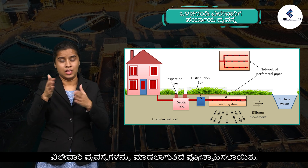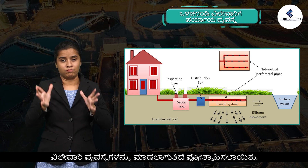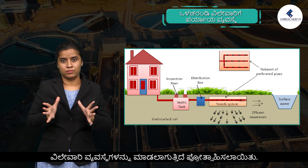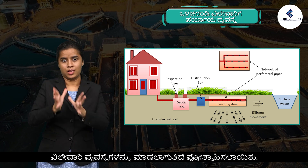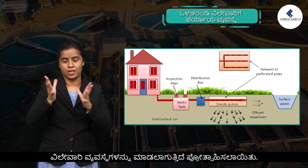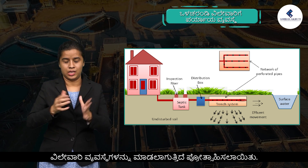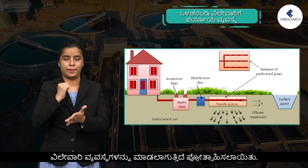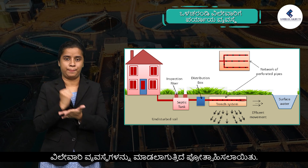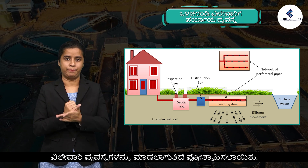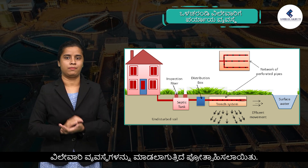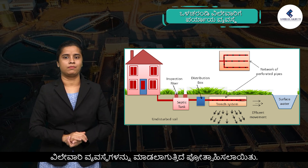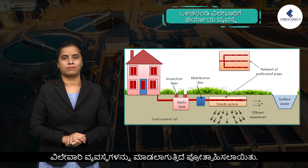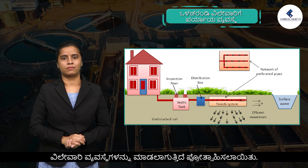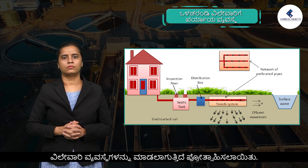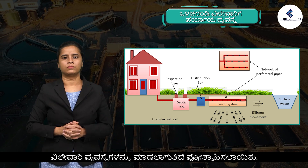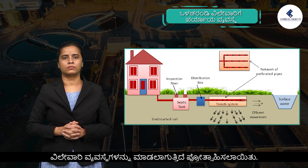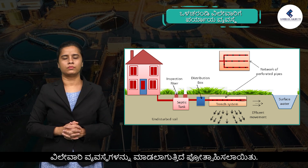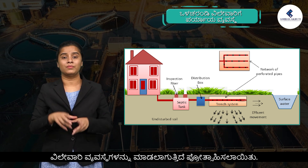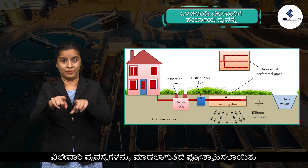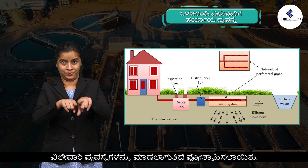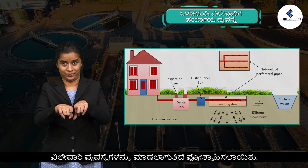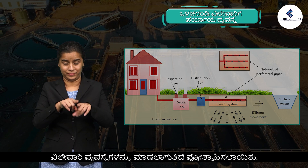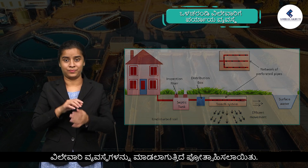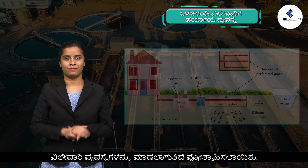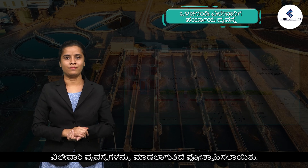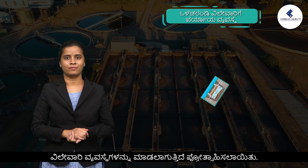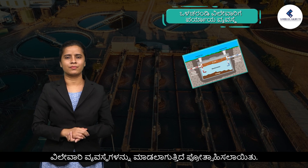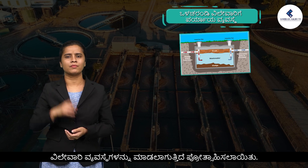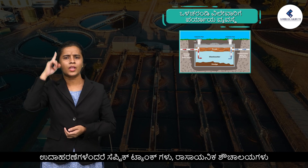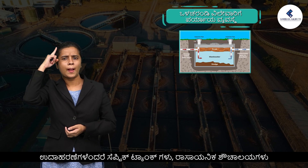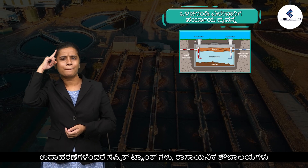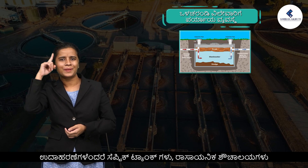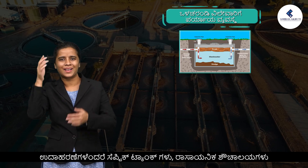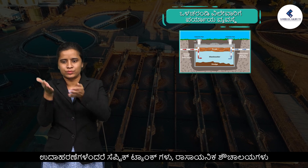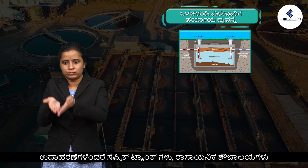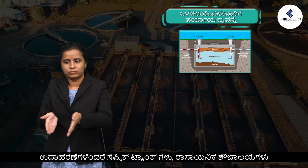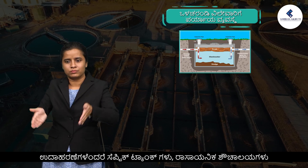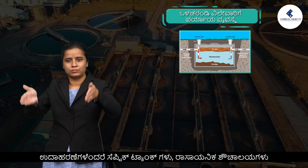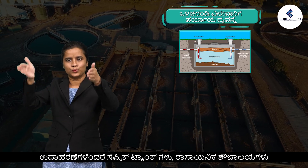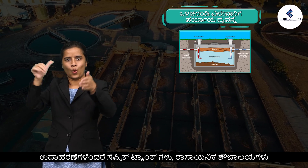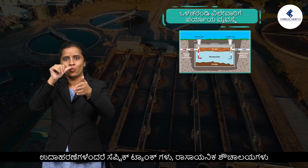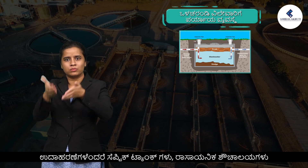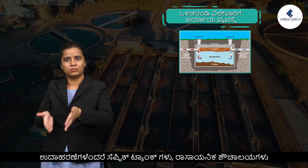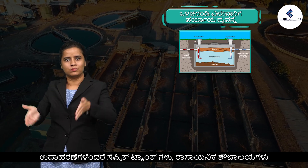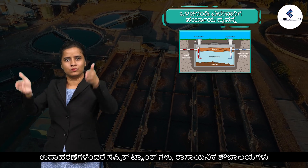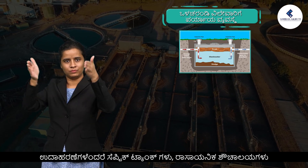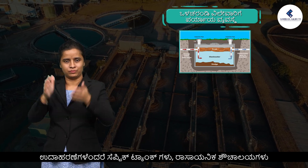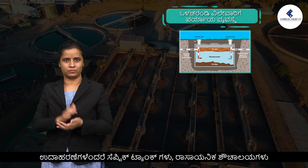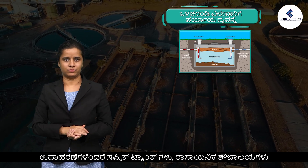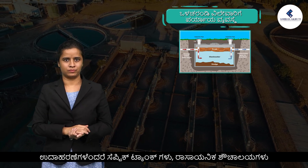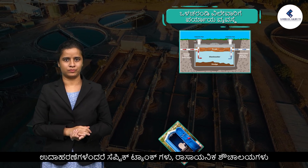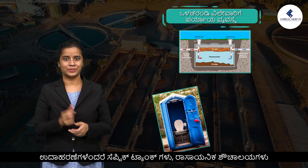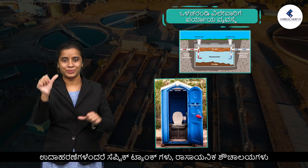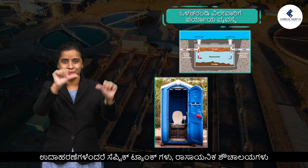ವಿಲೇವಾರಿ ವ್ಯವಸ್ಥೆಗಳನ್ನು ಮಾಡಲಾಗುತ್ತಿದೆ, ಪ್ರೋತ್ಸಾಹಿಸಲಾಯಿತು. ಉದಾಹರಣೆಗಳೆಂದರೆ ಸೆಪ್ಟಿಕ್